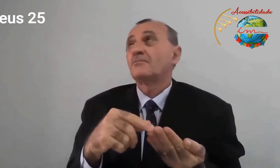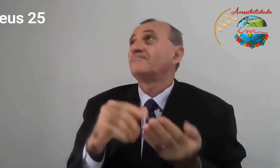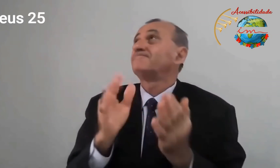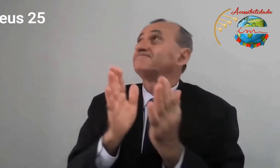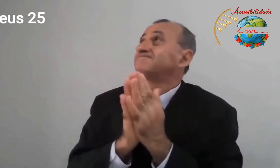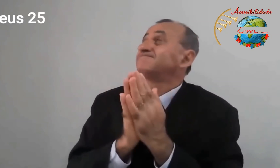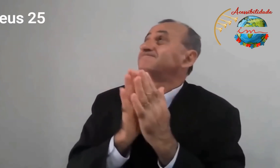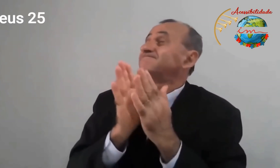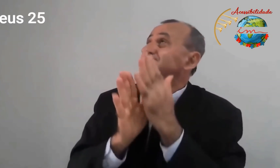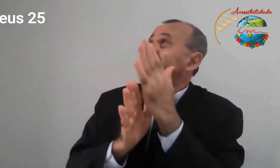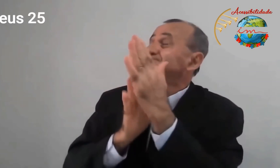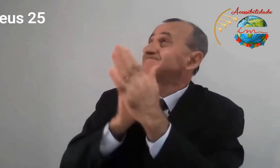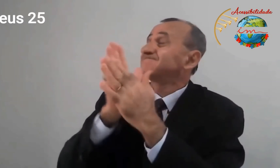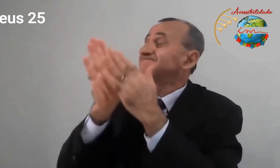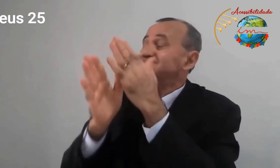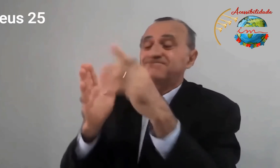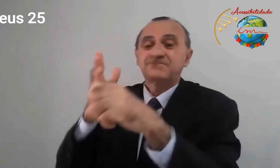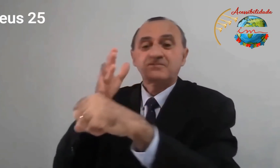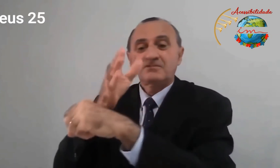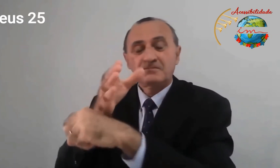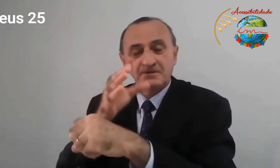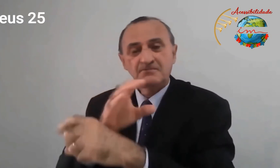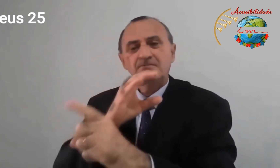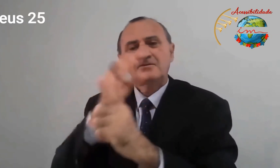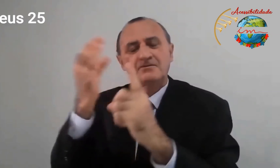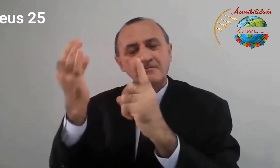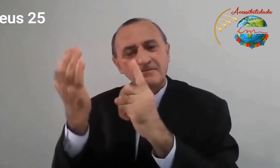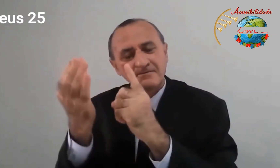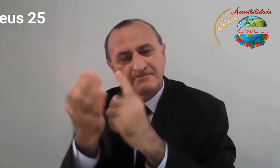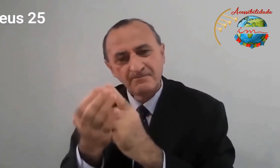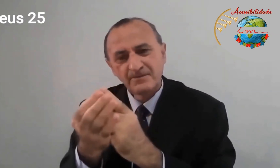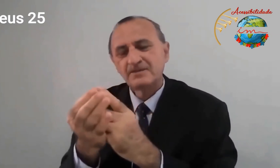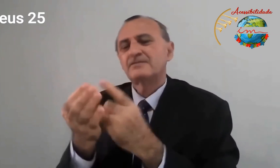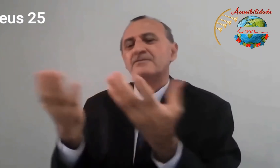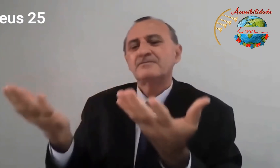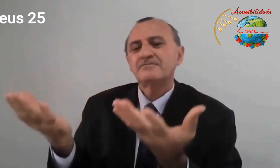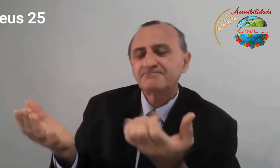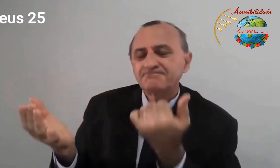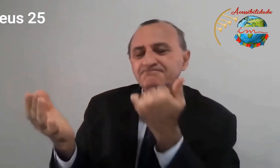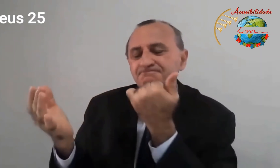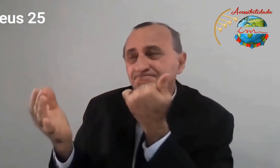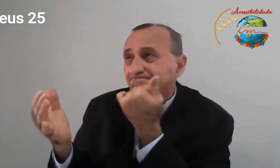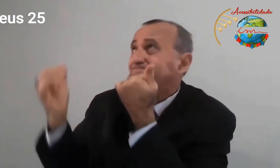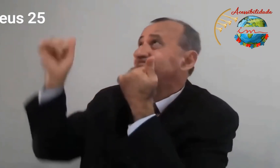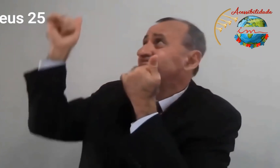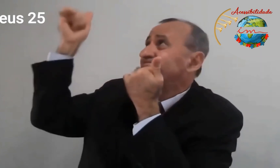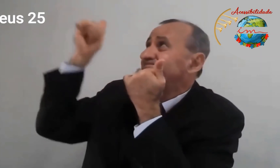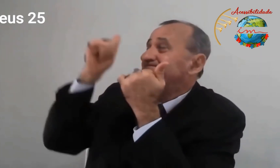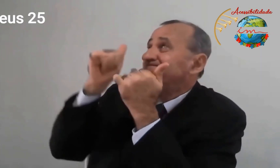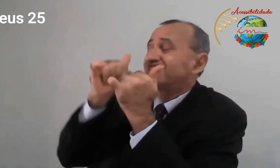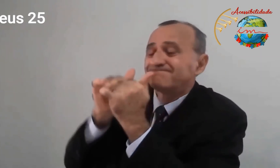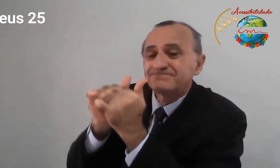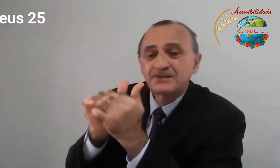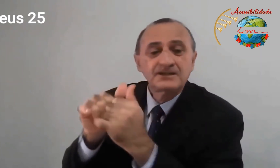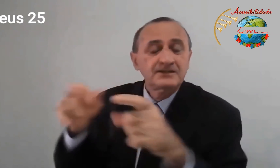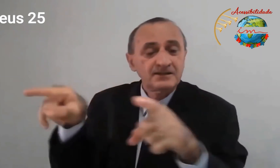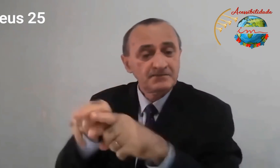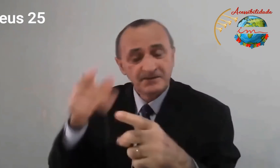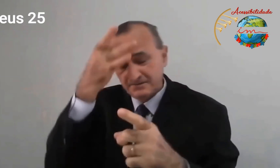Como deixar a candeia acesa? Orando a Deus em língua de sinais, participando dos cultos, pedindo a Deus o perdão das